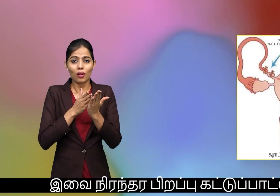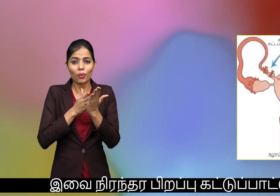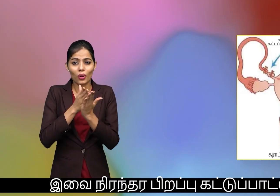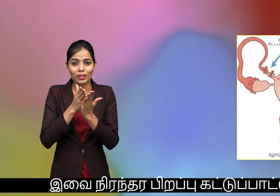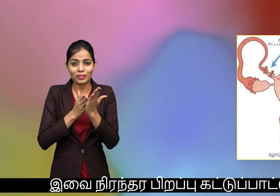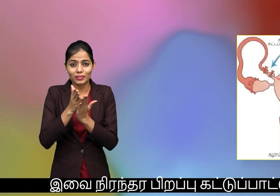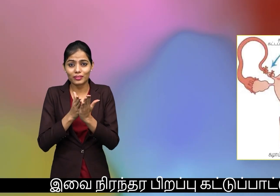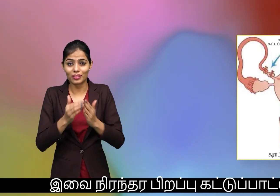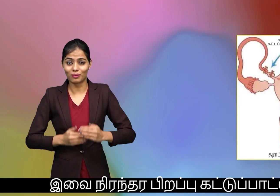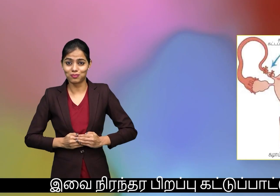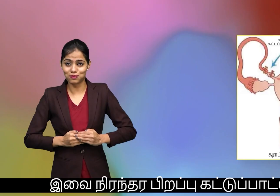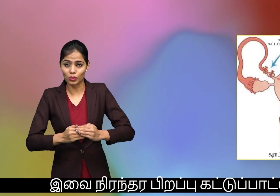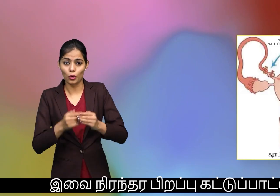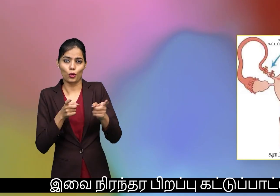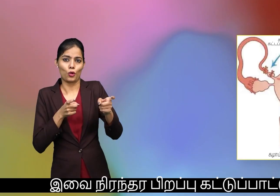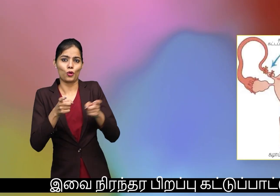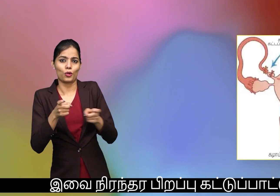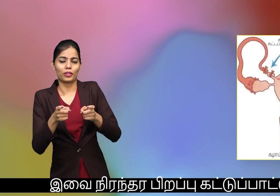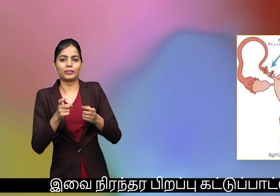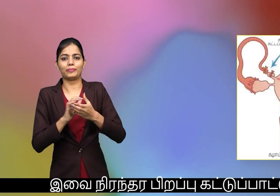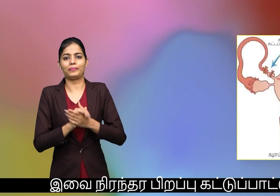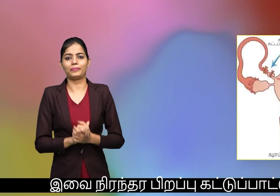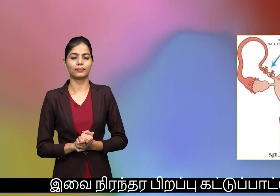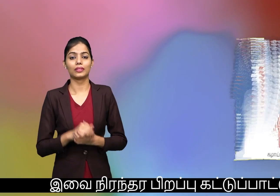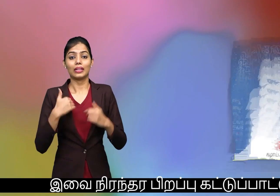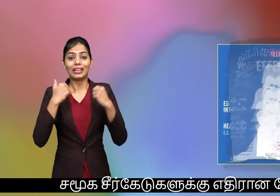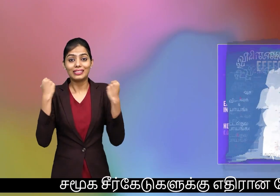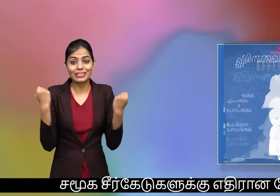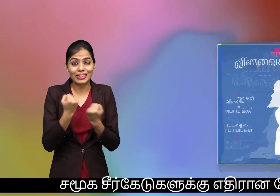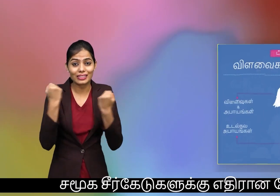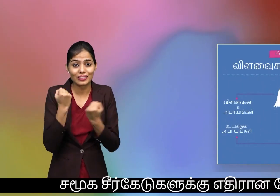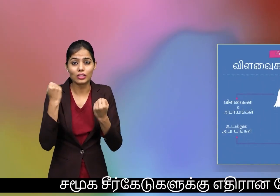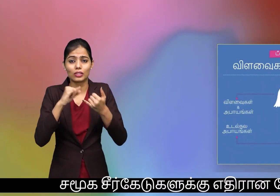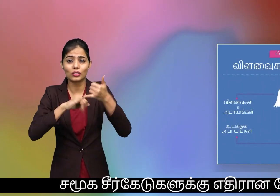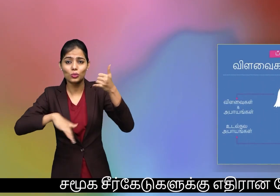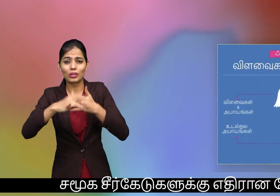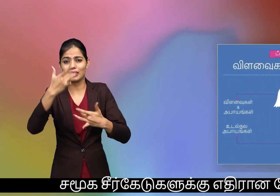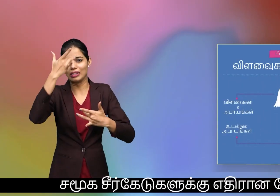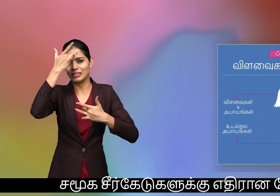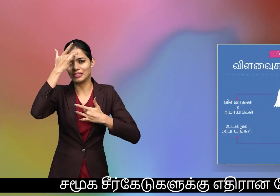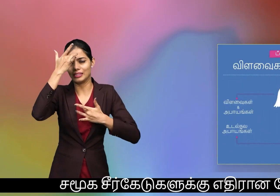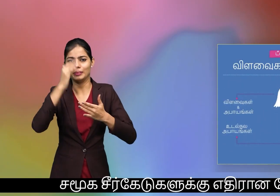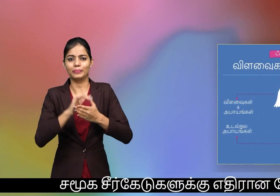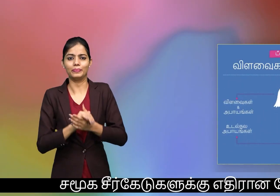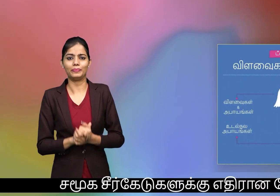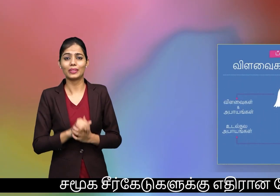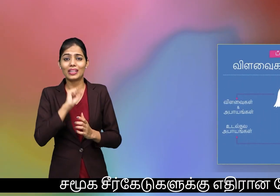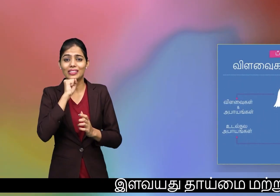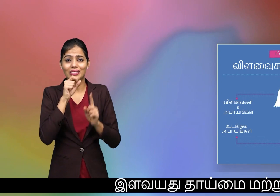இவை நிரந்தர பிறப்பு கட்டுப்பாட்டு முறைகள். சமூக சீர்கேடுகளுக்கு எதிரான போராட்டம்.